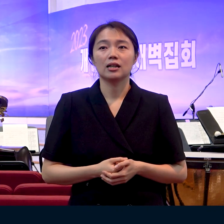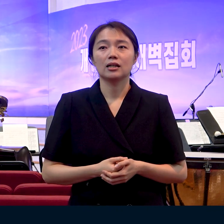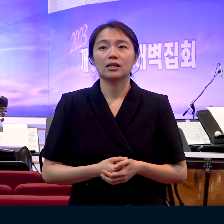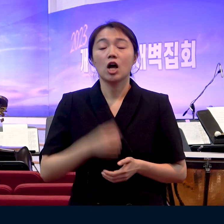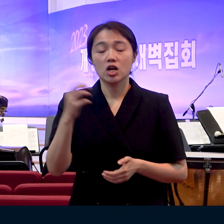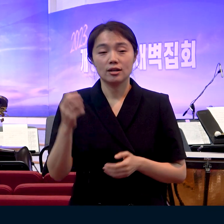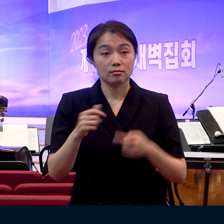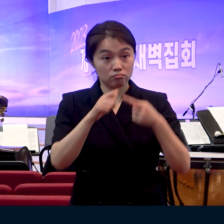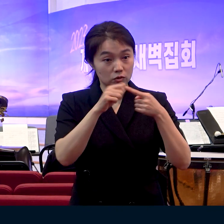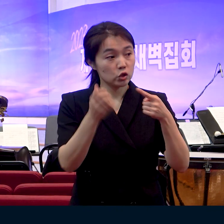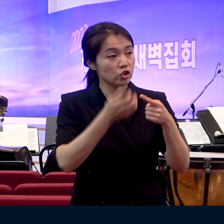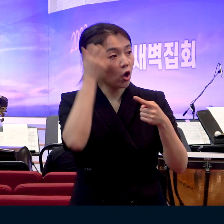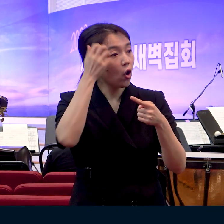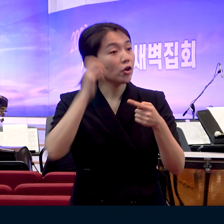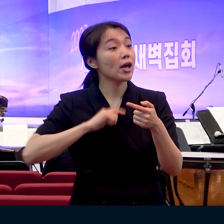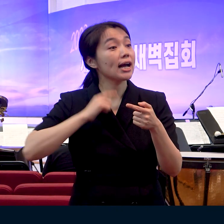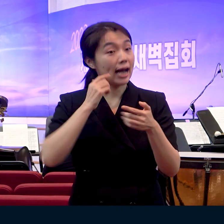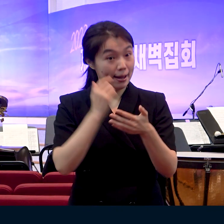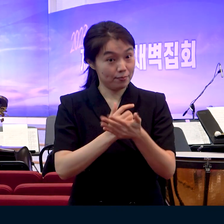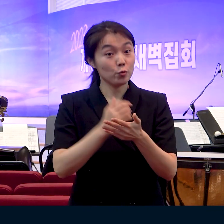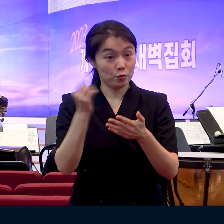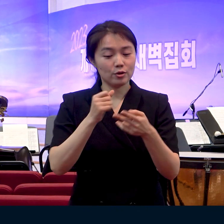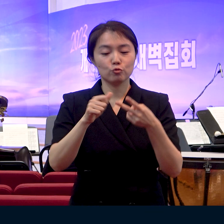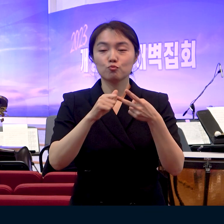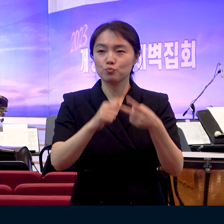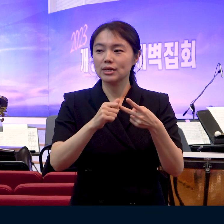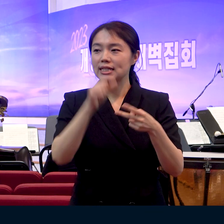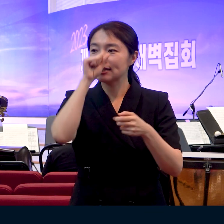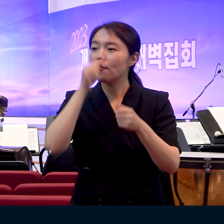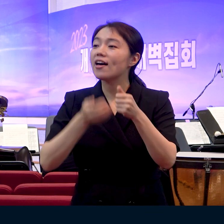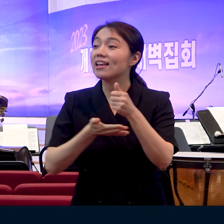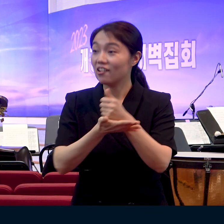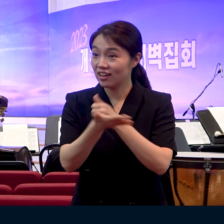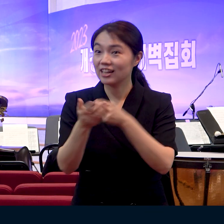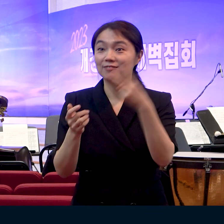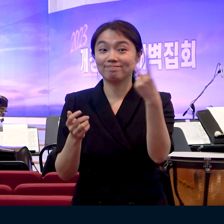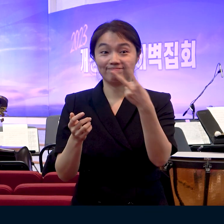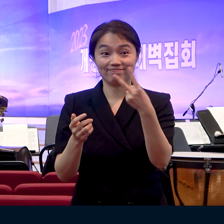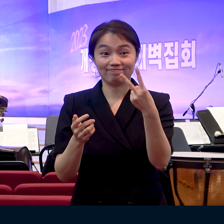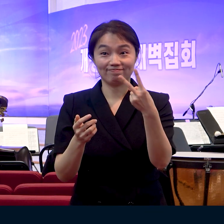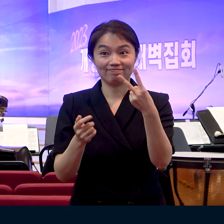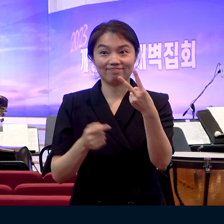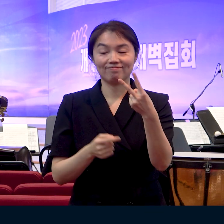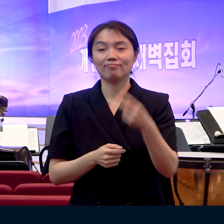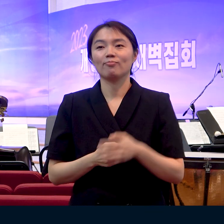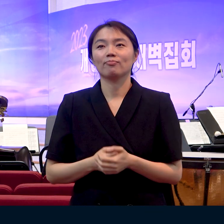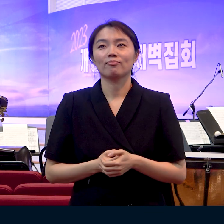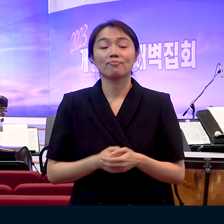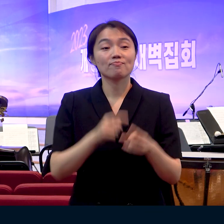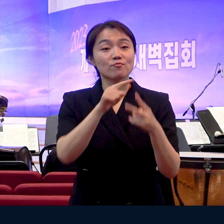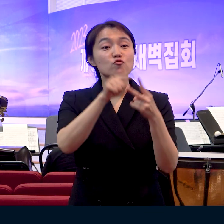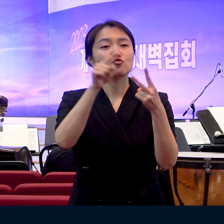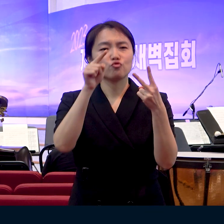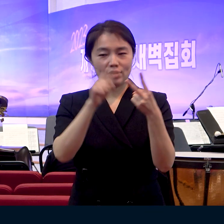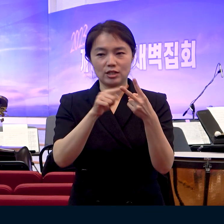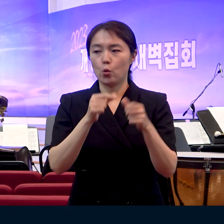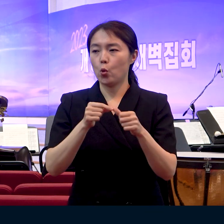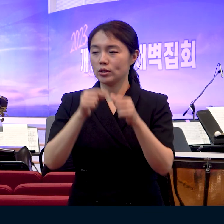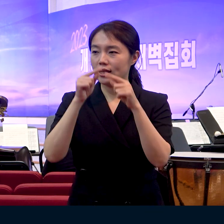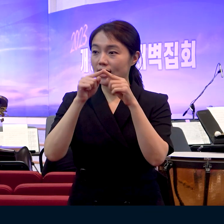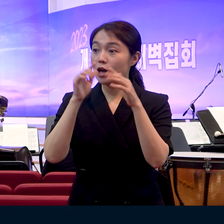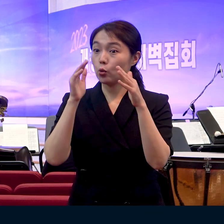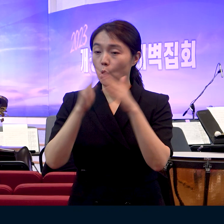성령의 감동으로, 선한 영향력으로, 이제 이것이 우리 호산나 교회가